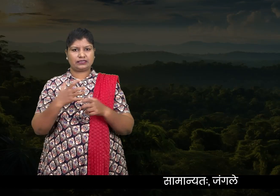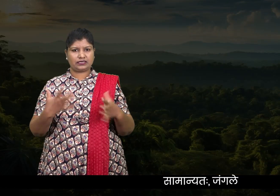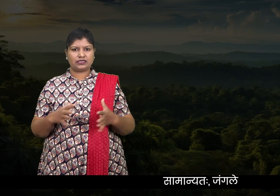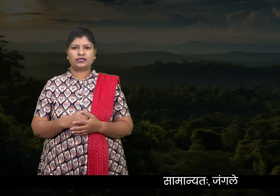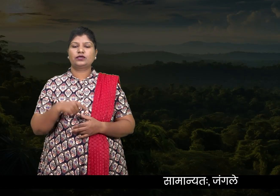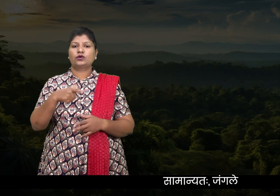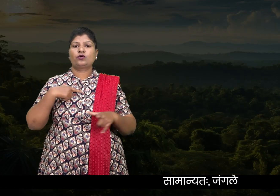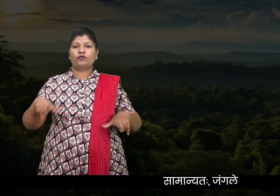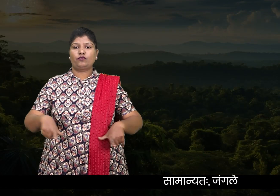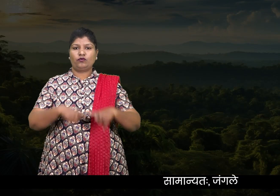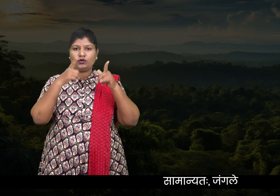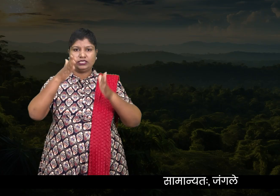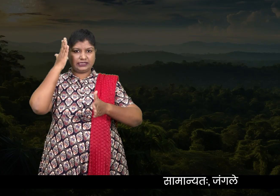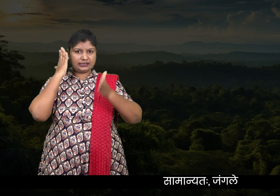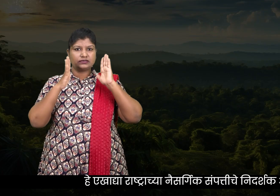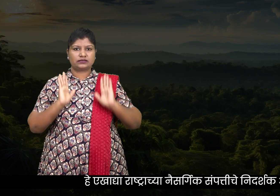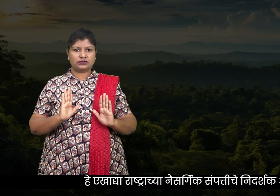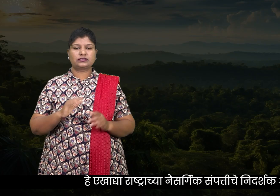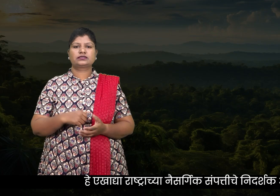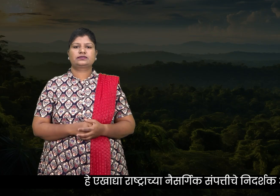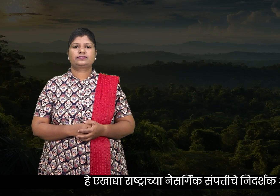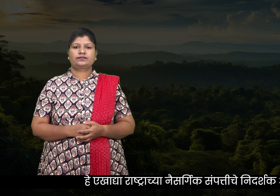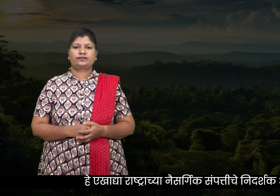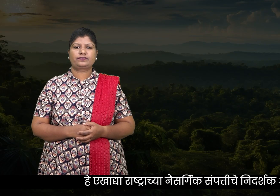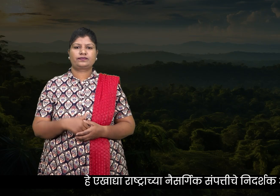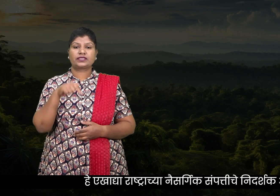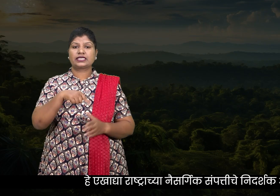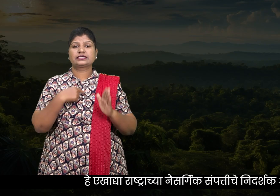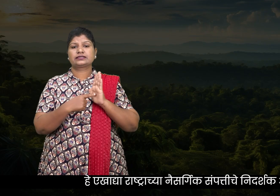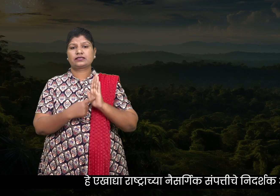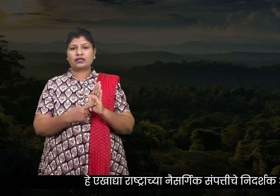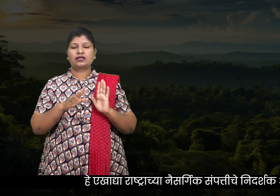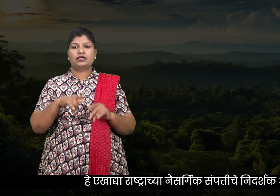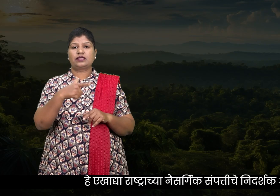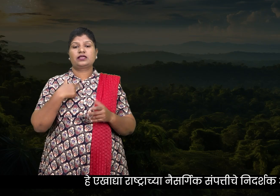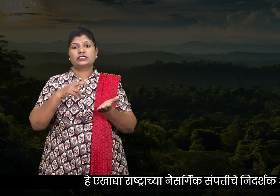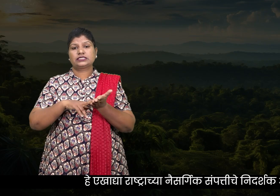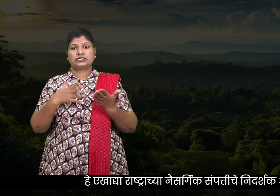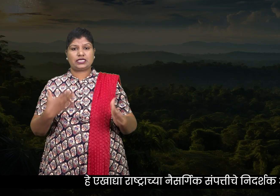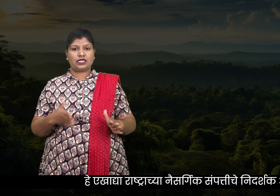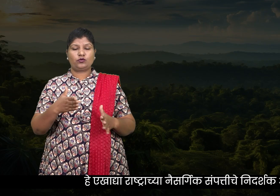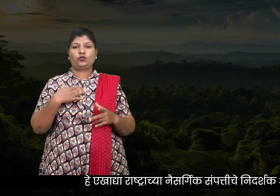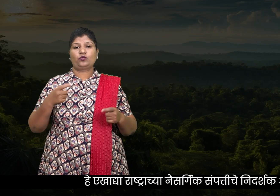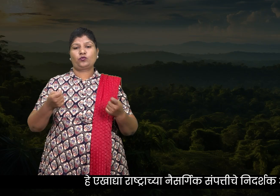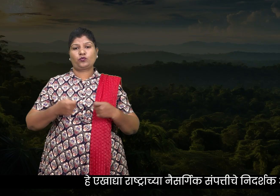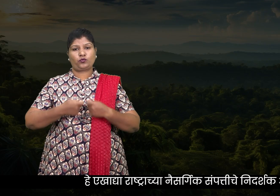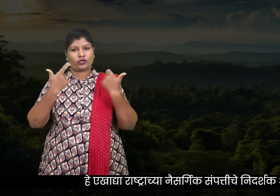सामान्यतः जंगले हे एखाद्या राष्ट्राच्या नैसर्गिक संपत्तीचे निदर्शक असतात.